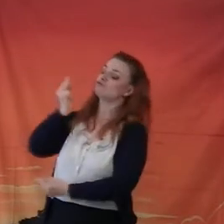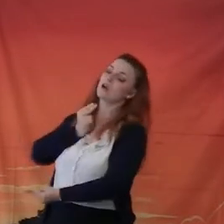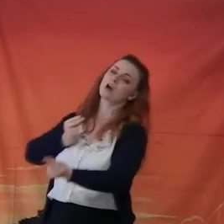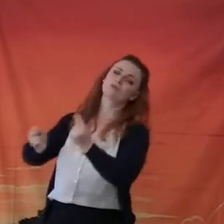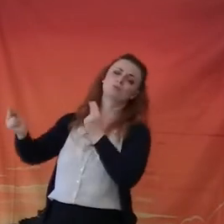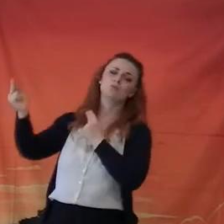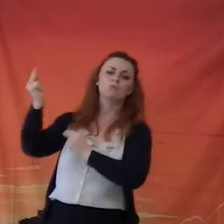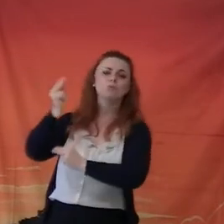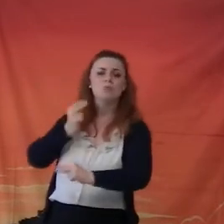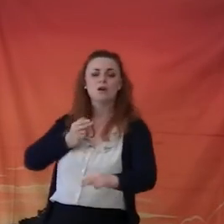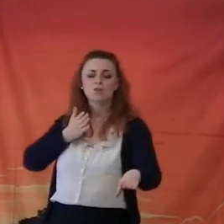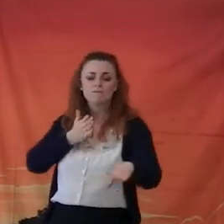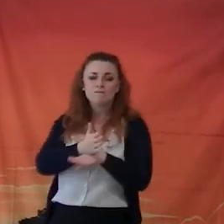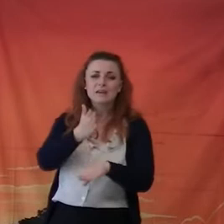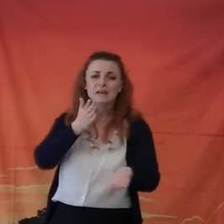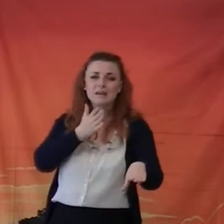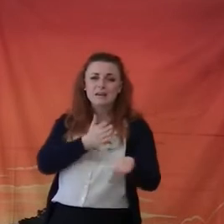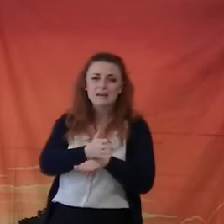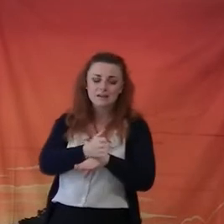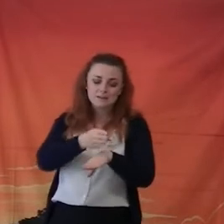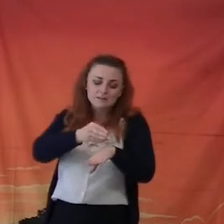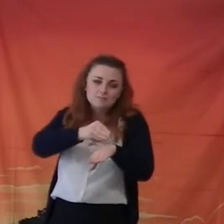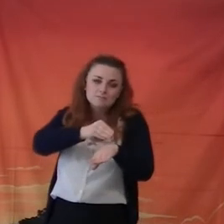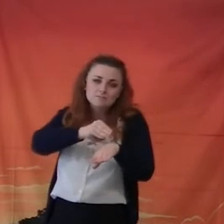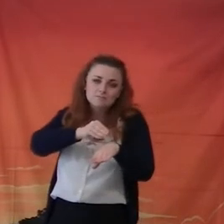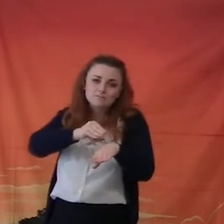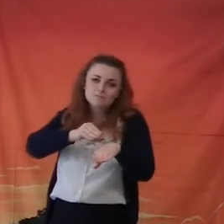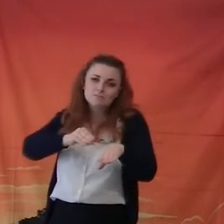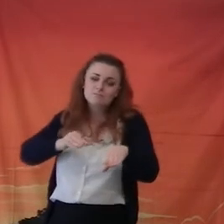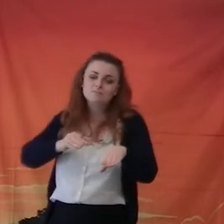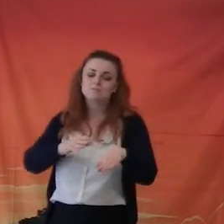dalle ferite che abbiamo ricevuto